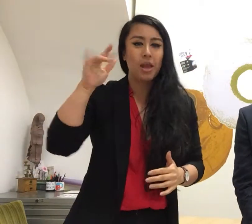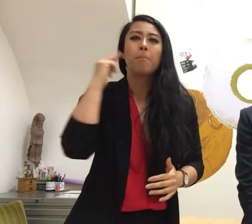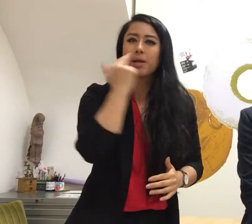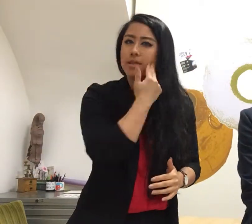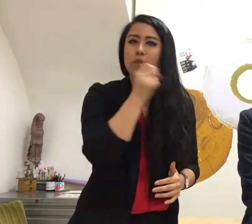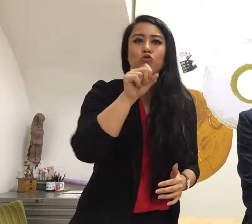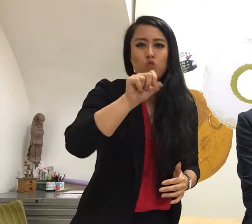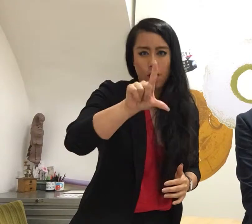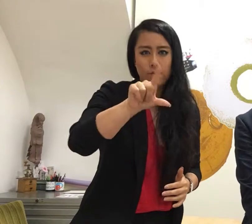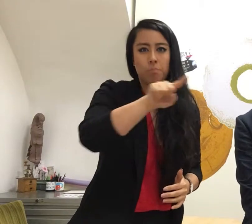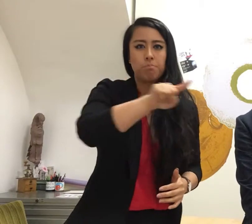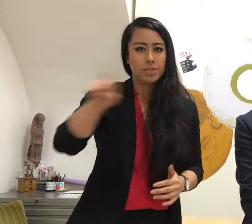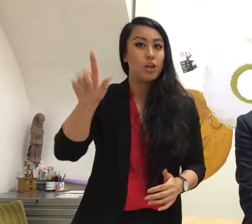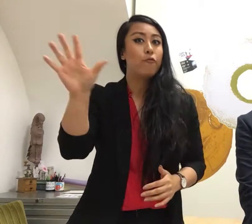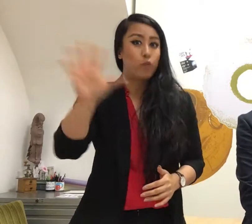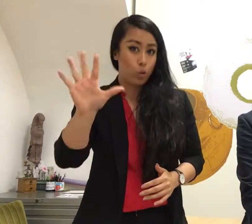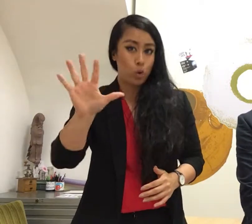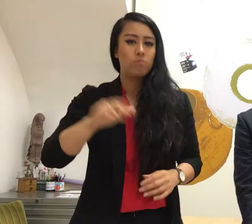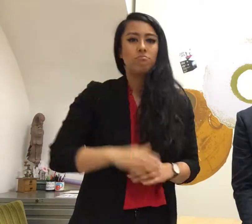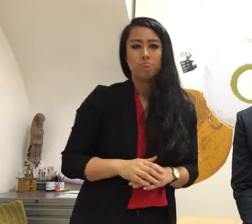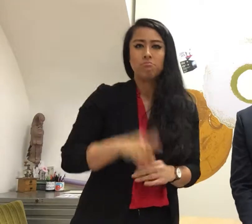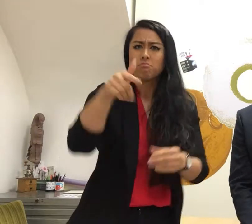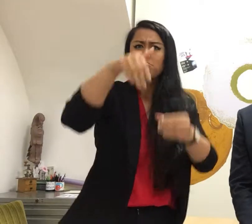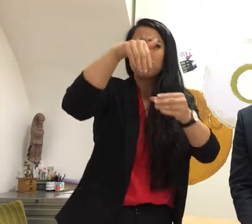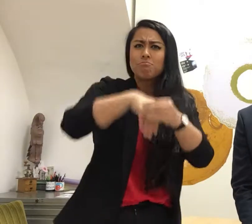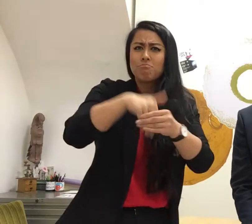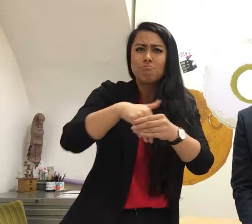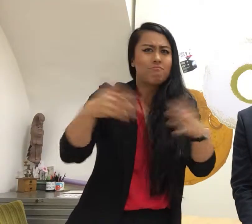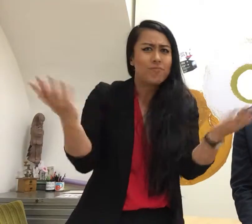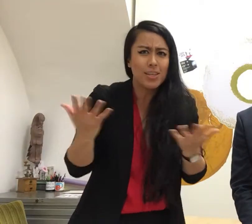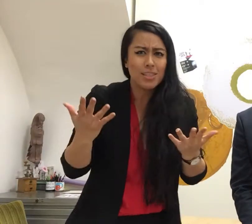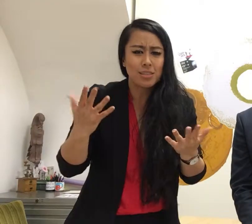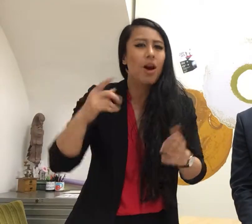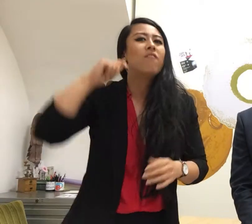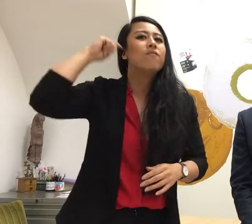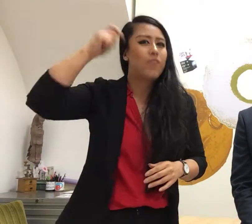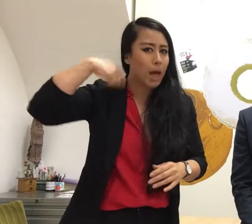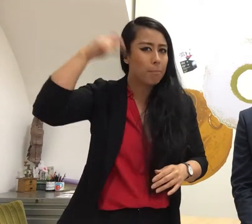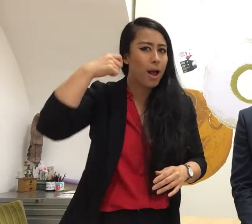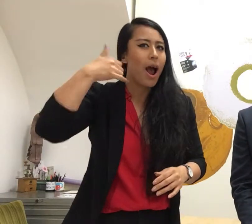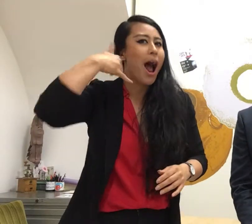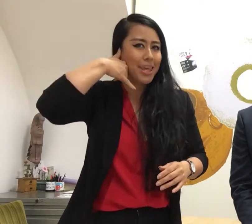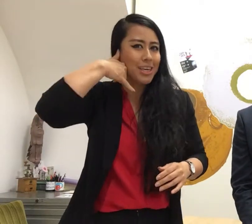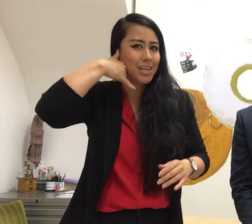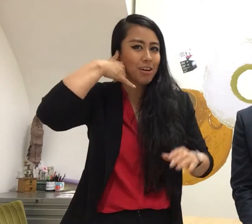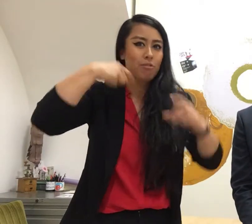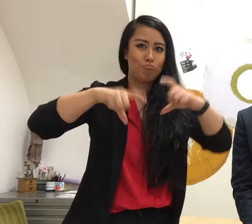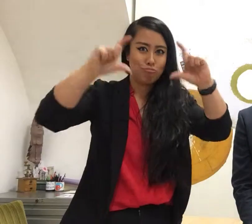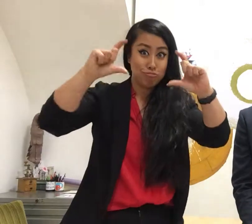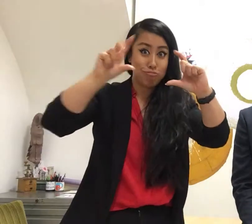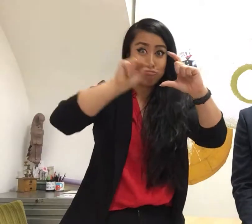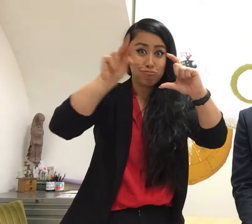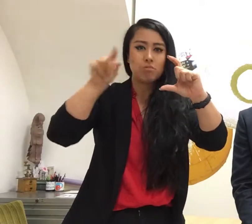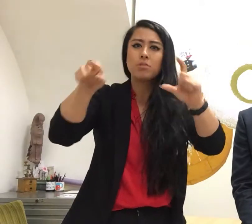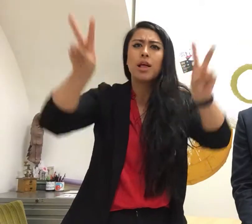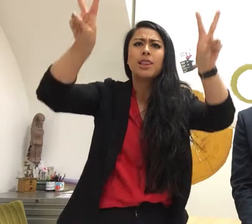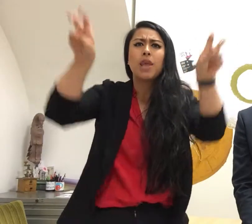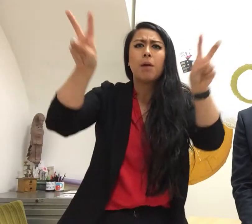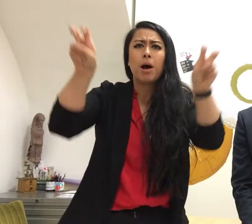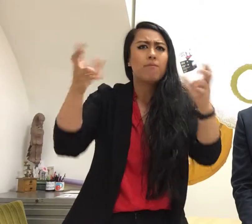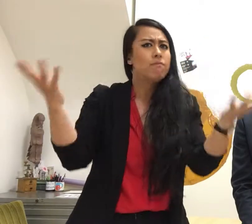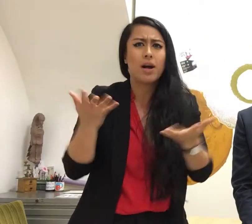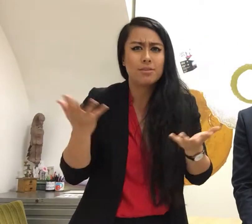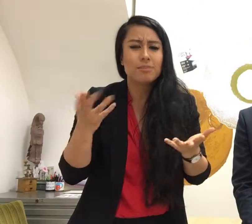wird am 6. Mai stattfinden und von 12 bis um 5 Uhr dauern. Worum wird es gehen? Es geht um das